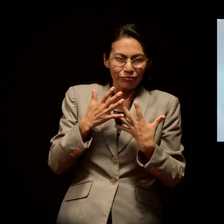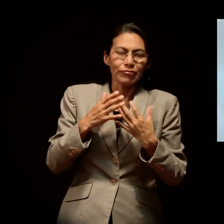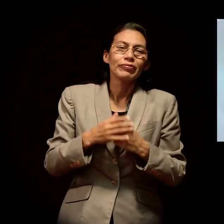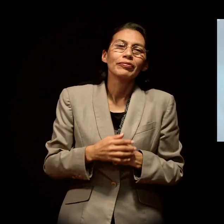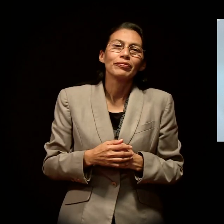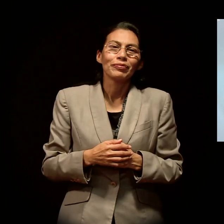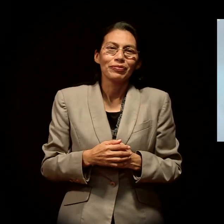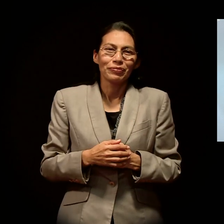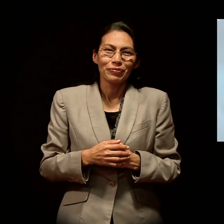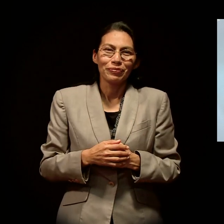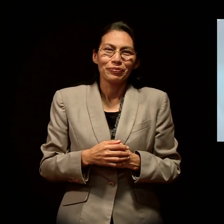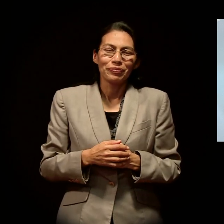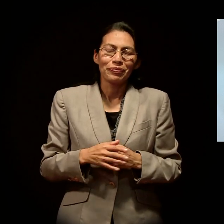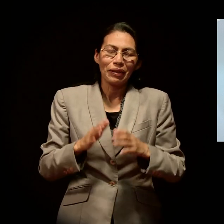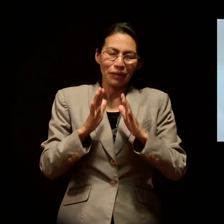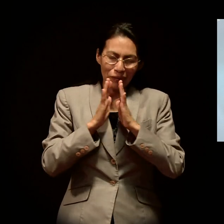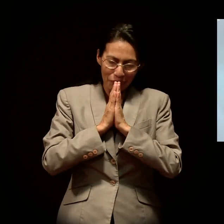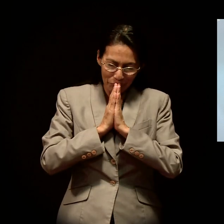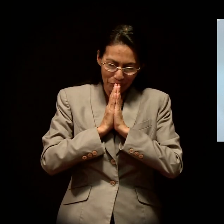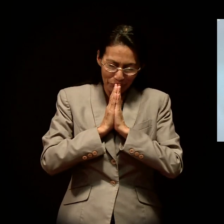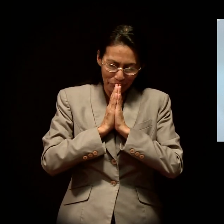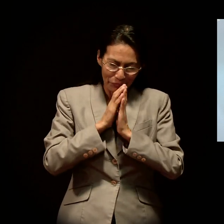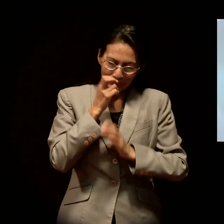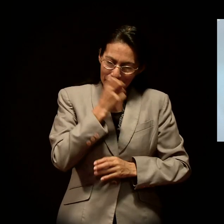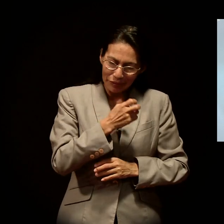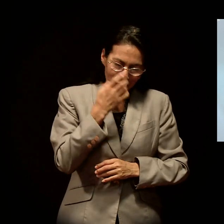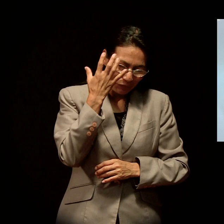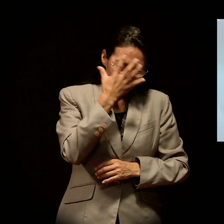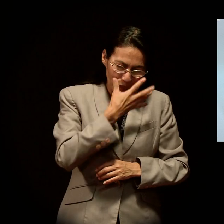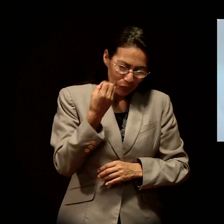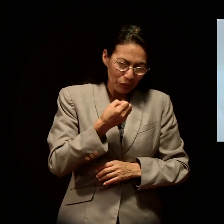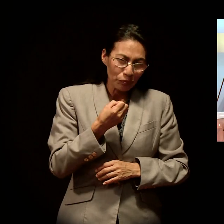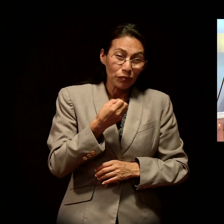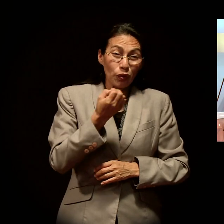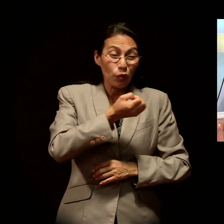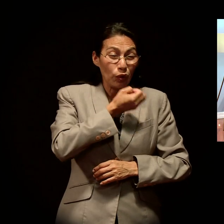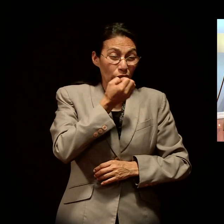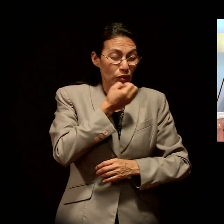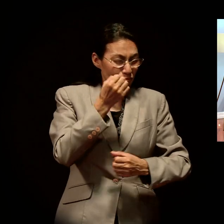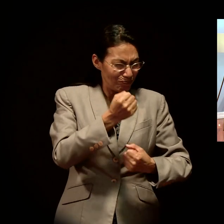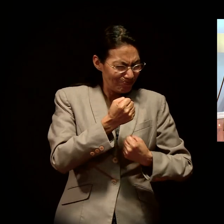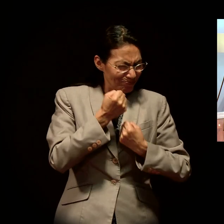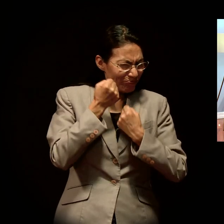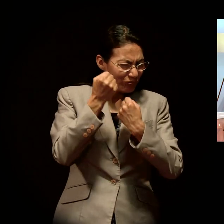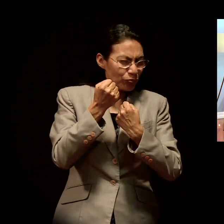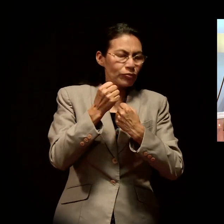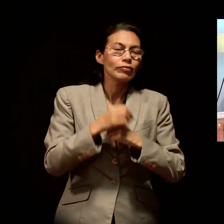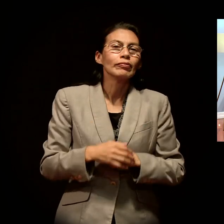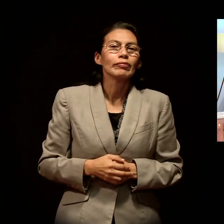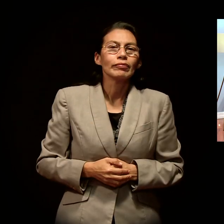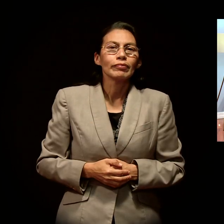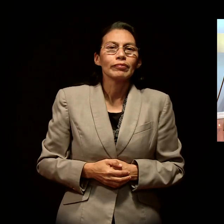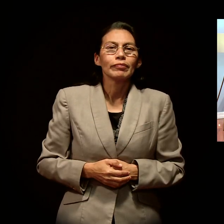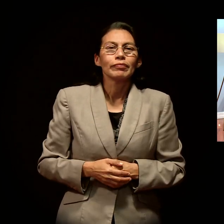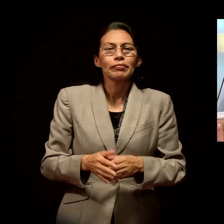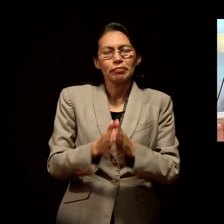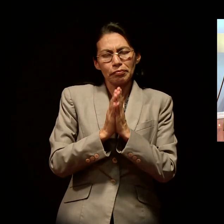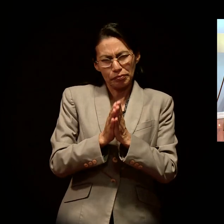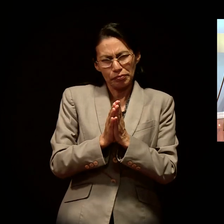concedería esta oración Amén qué maravilloso cuánto poder hay en la oración